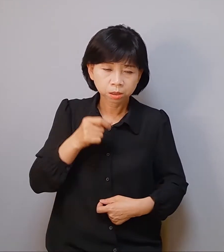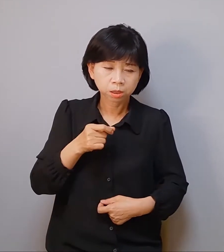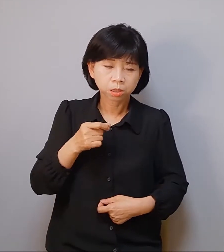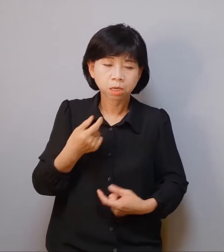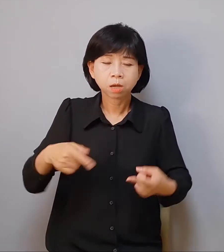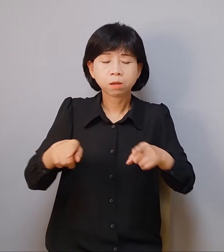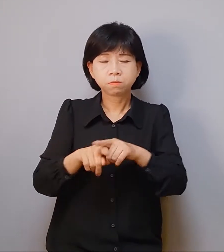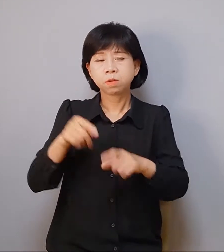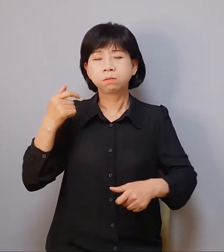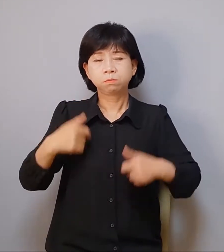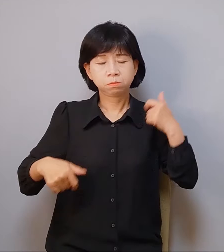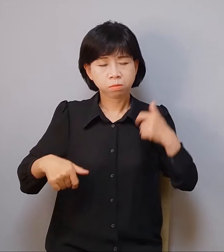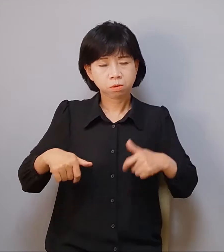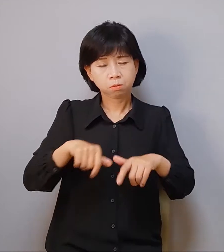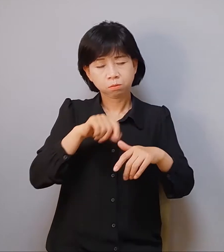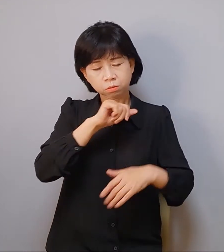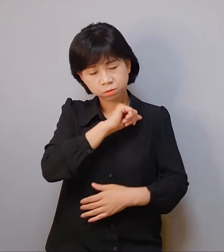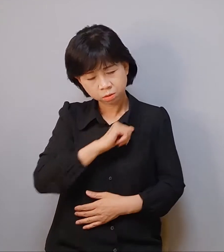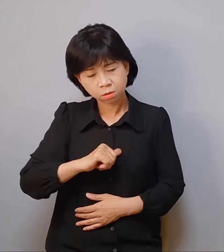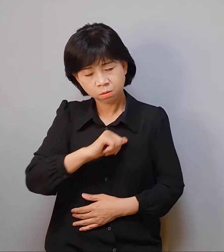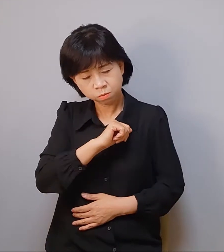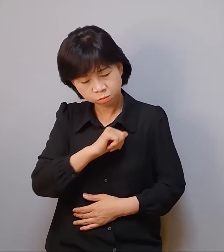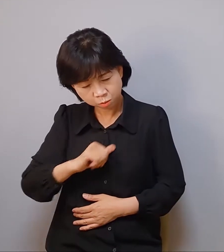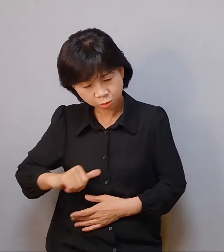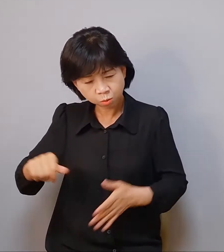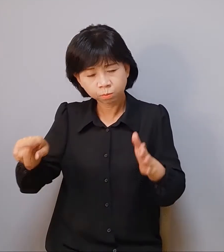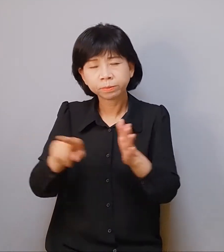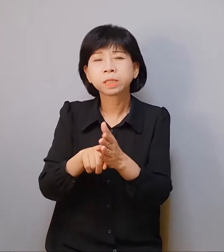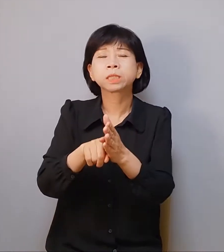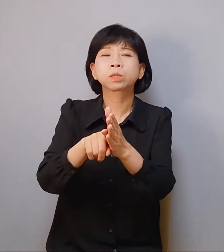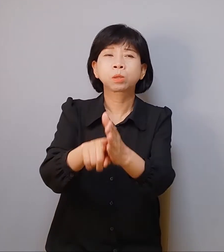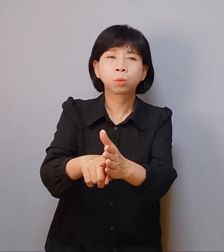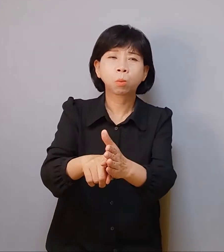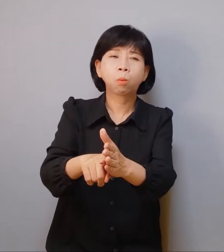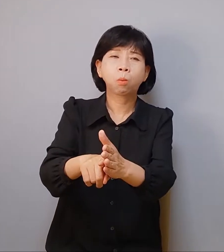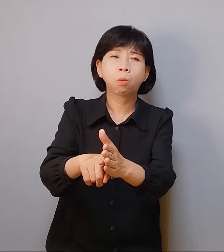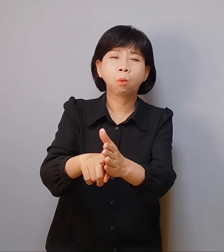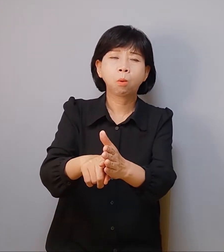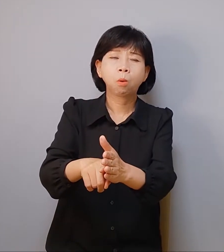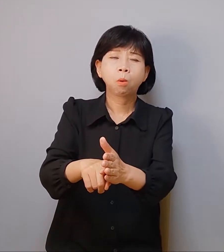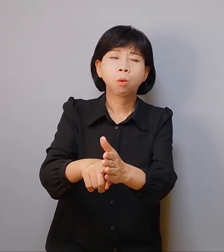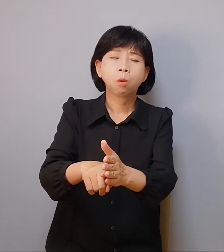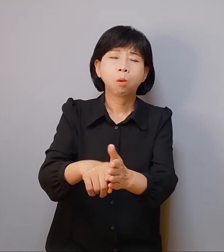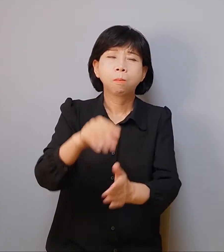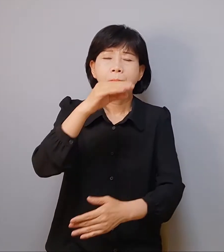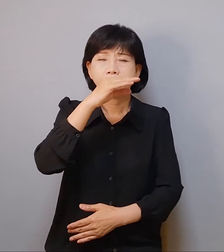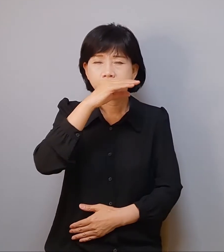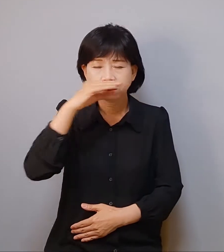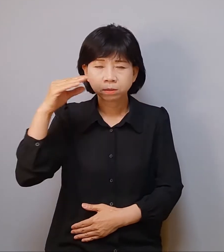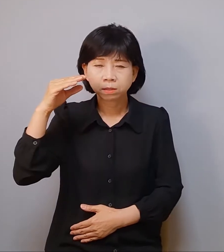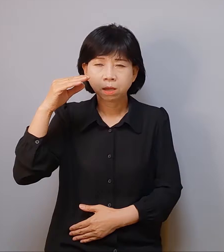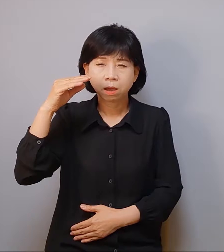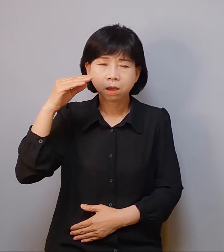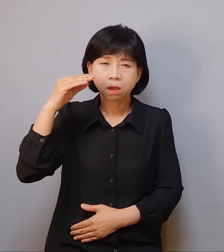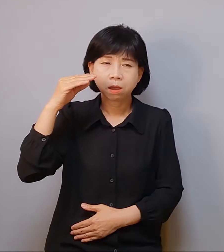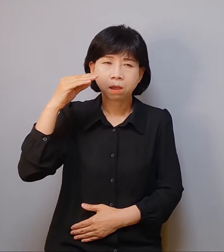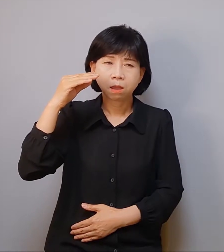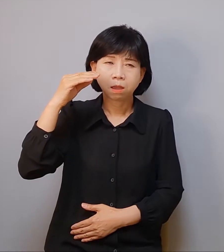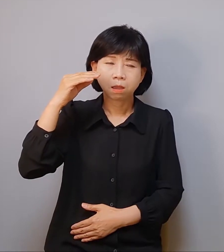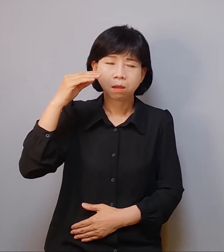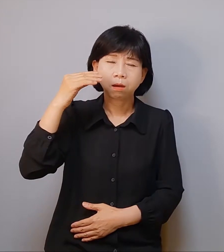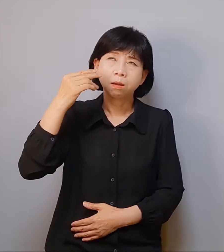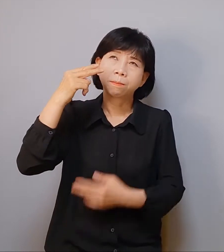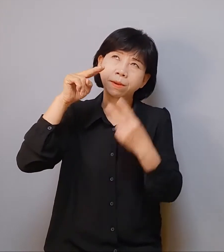모든 것을 참으며 모든 것을 믿으며 모든 것을 바라며 모든 것을